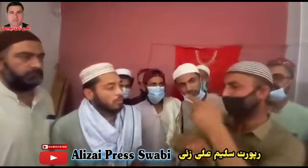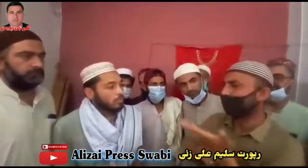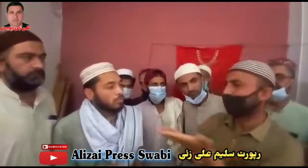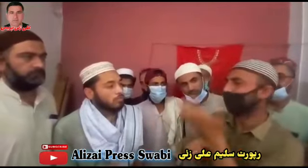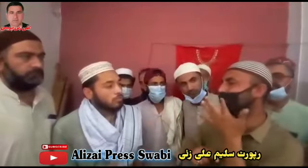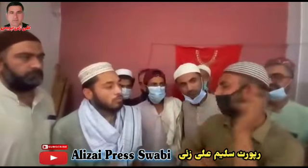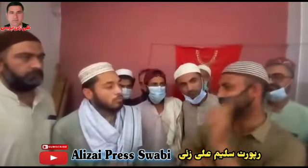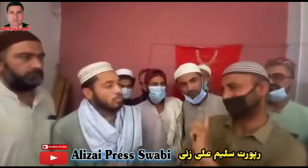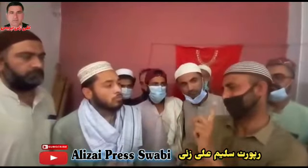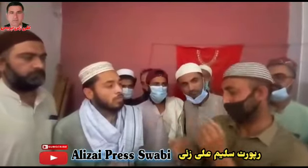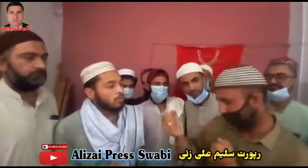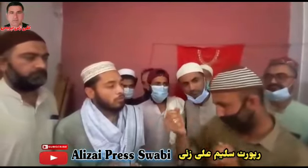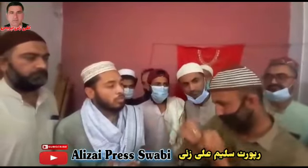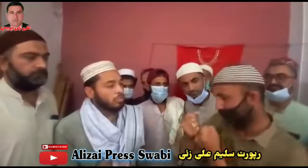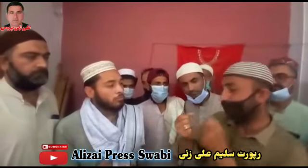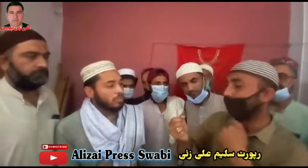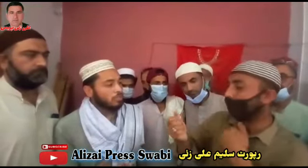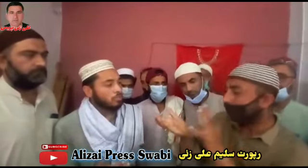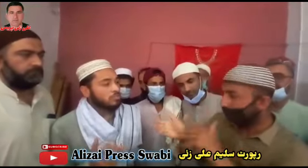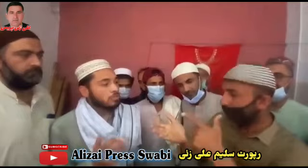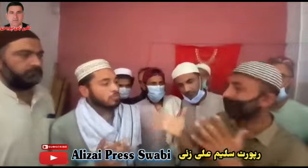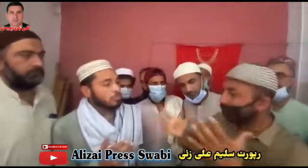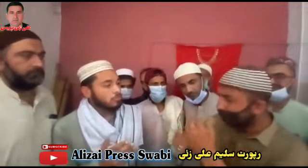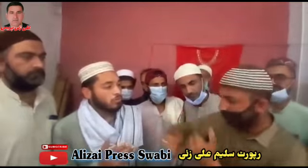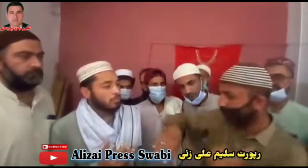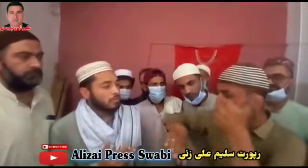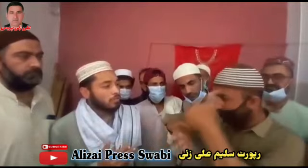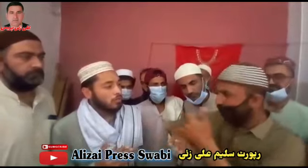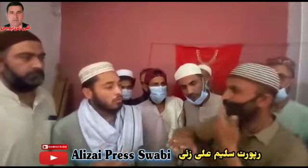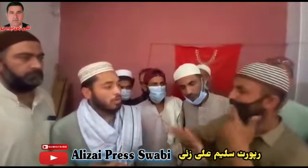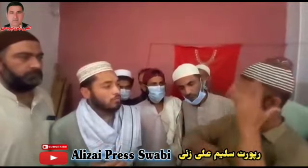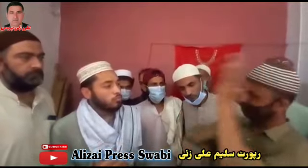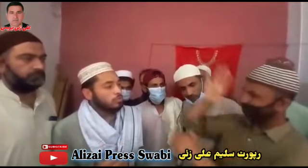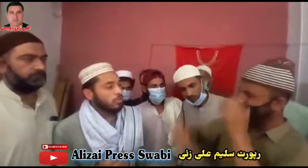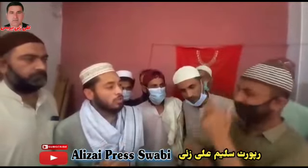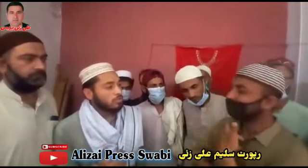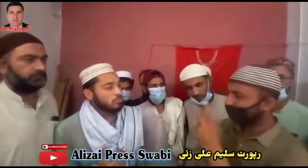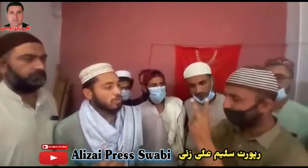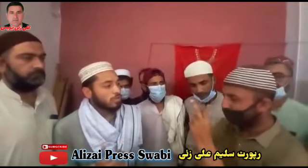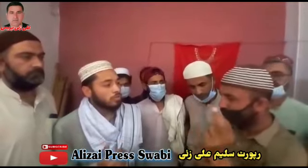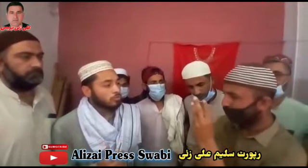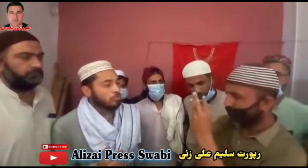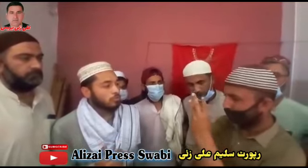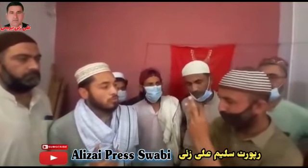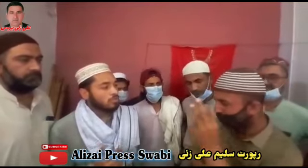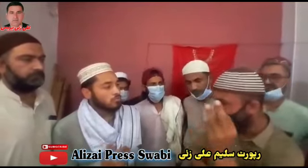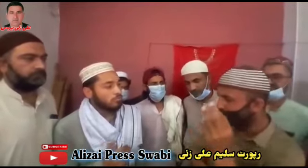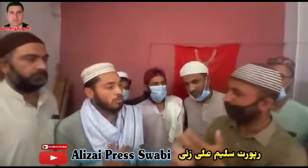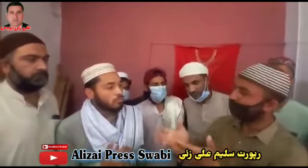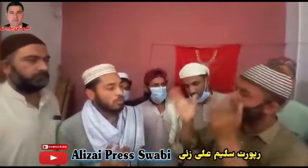دوی دا ټول لکه موږ دینه پیل تللي وو، سي سرم تللي وو صوابۍ ته، خو هغې هم وي چې لکه ستاسو زکات یا وشر دا ستاسو دپاره اوس